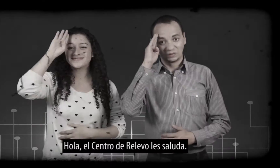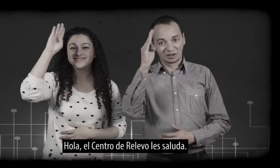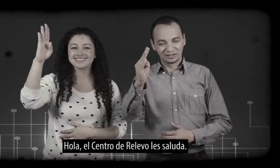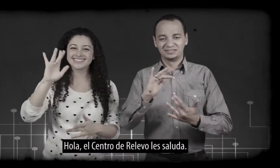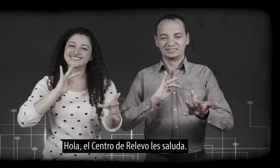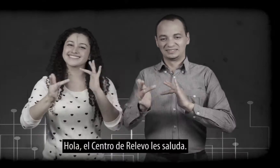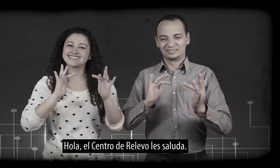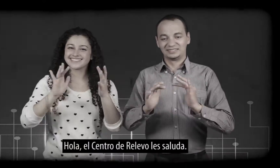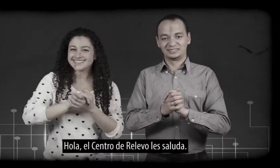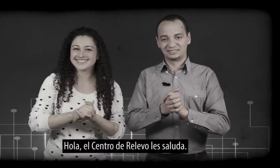Hola, el Centro de Relevo les saluda.